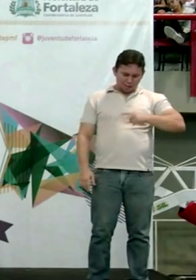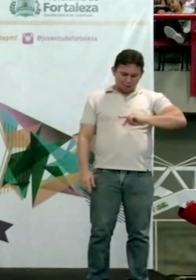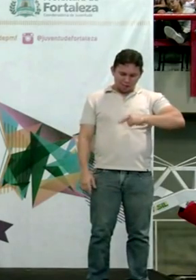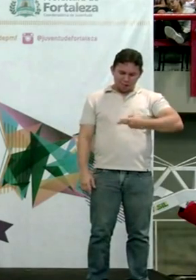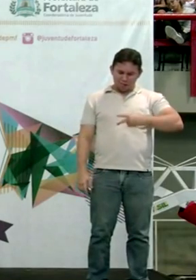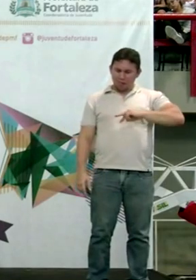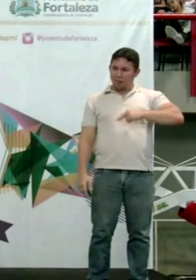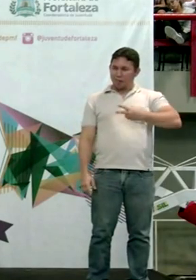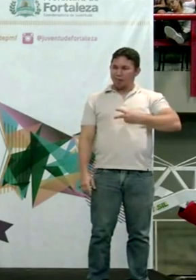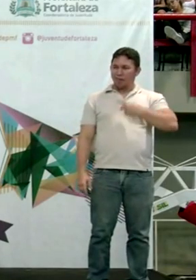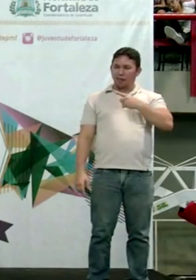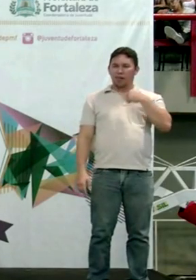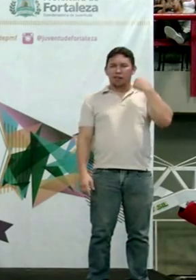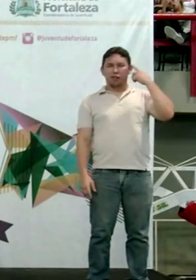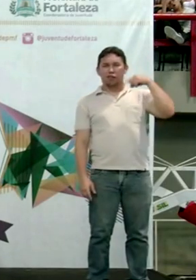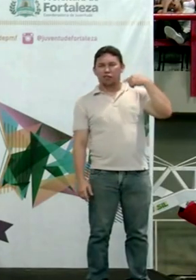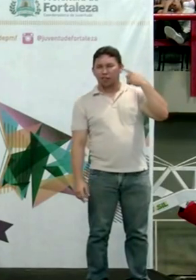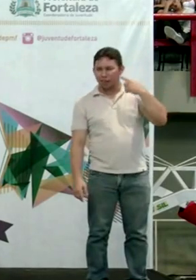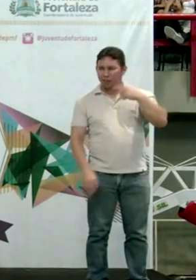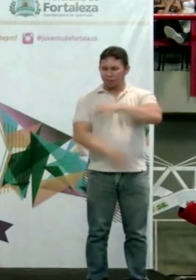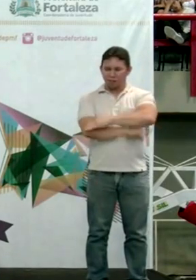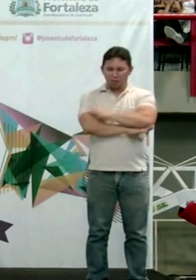Vai subir e ficar lá sem enterrar a raiz.